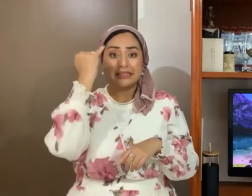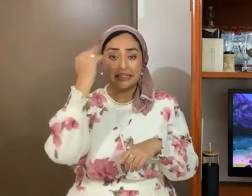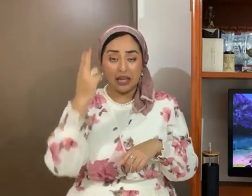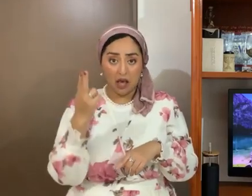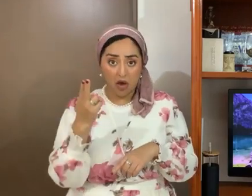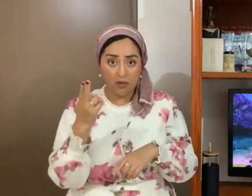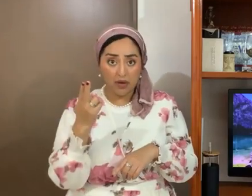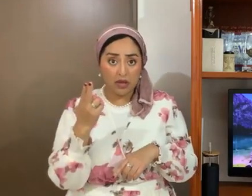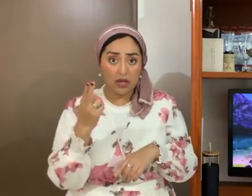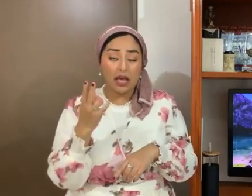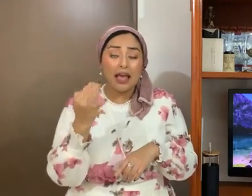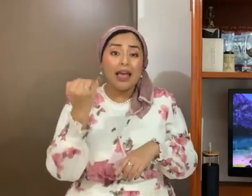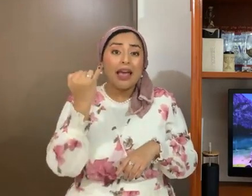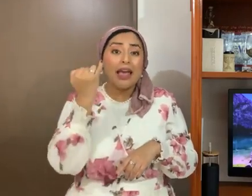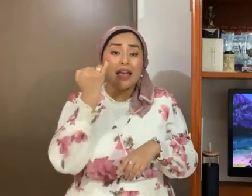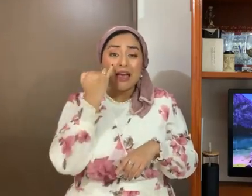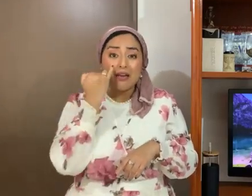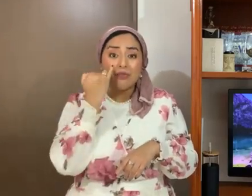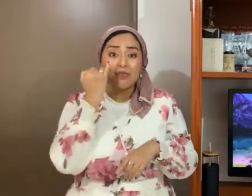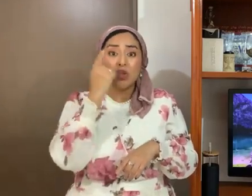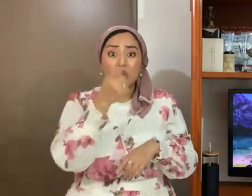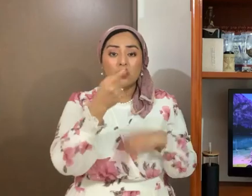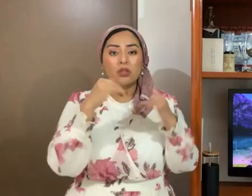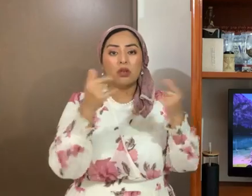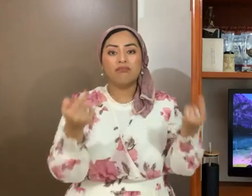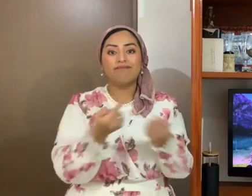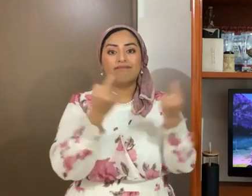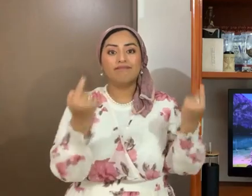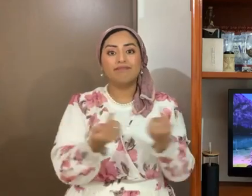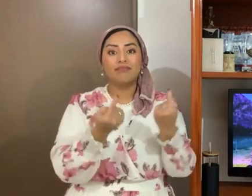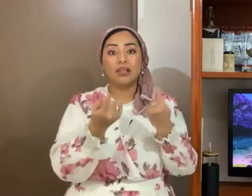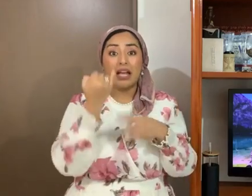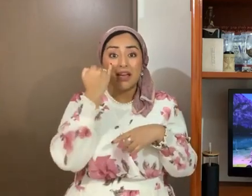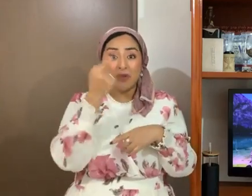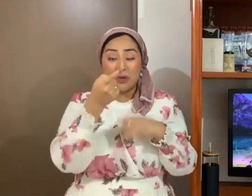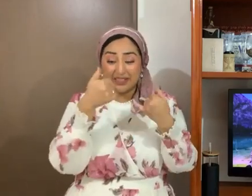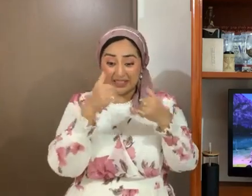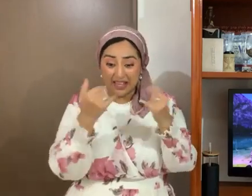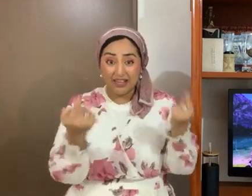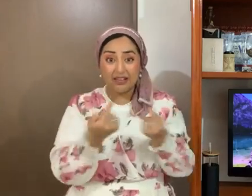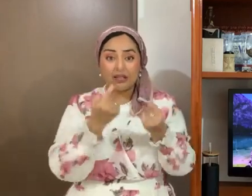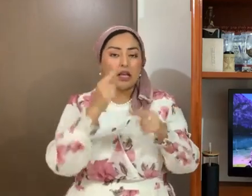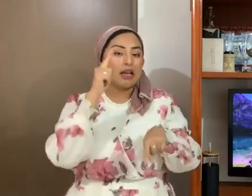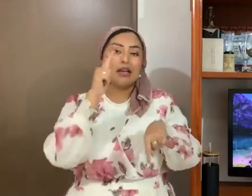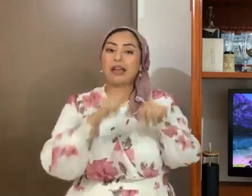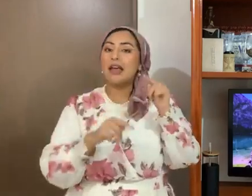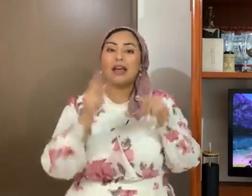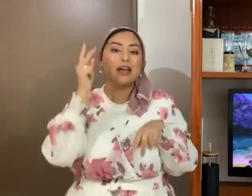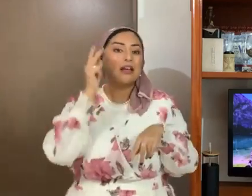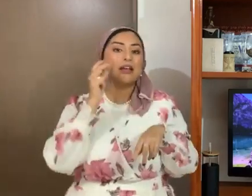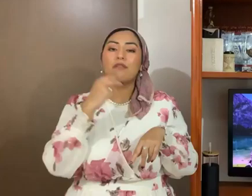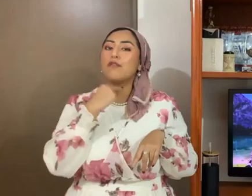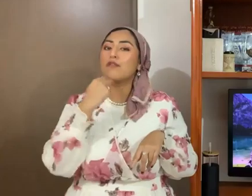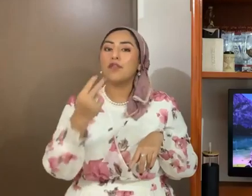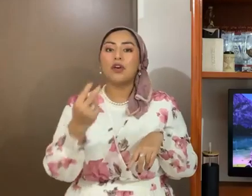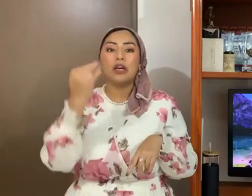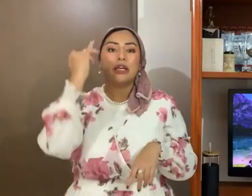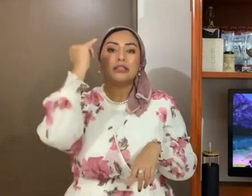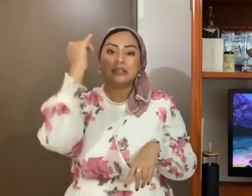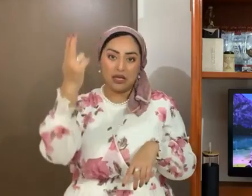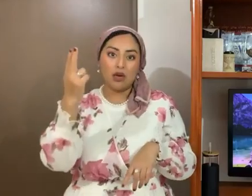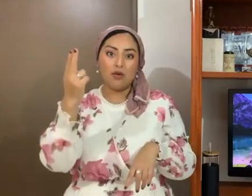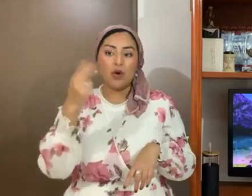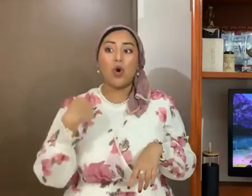de la Biblia, si no se está santificado o si no se está en camino de santificación. Es decir, que sigue uno estudiando